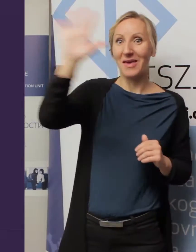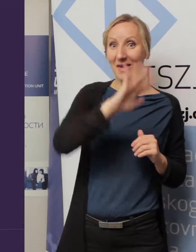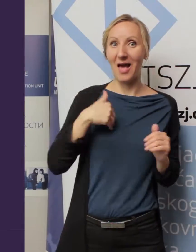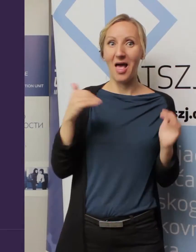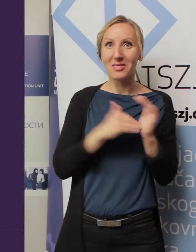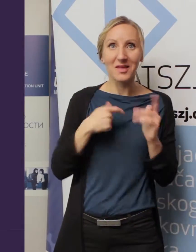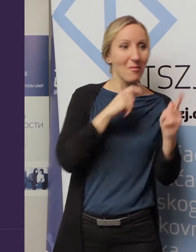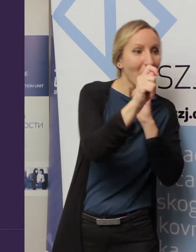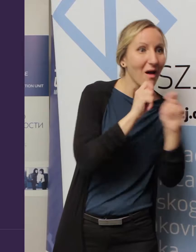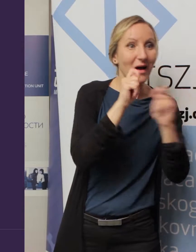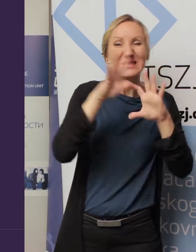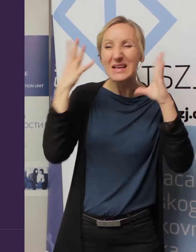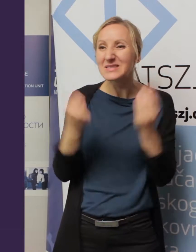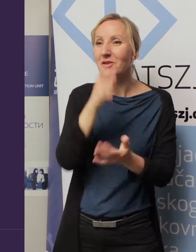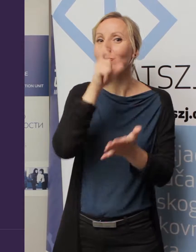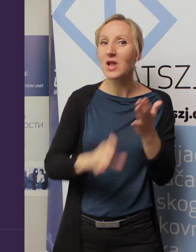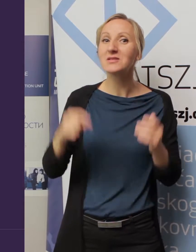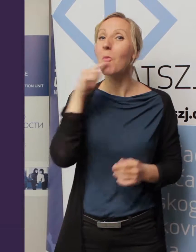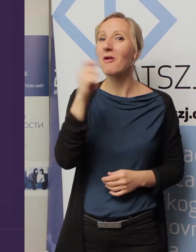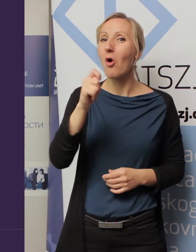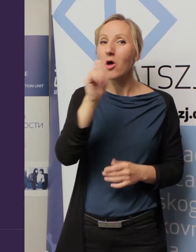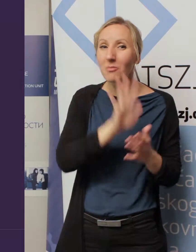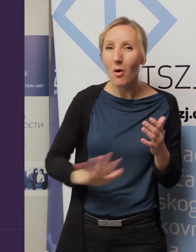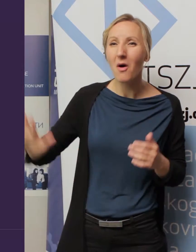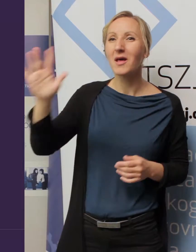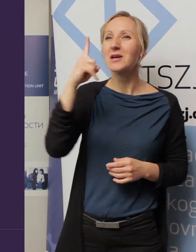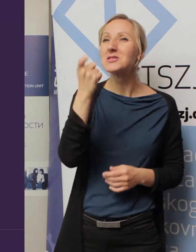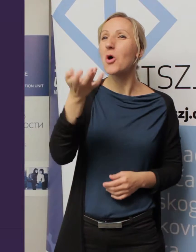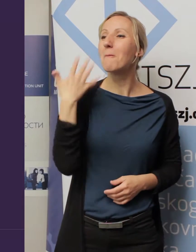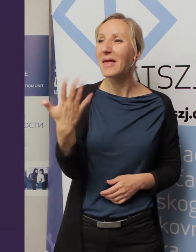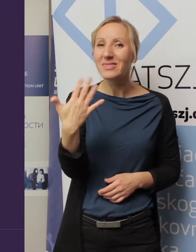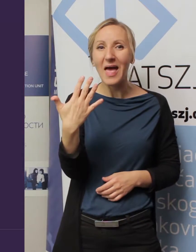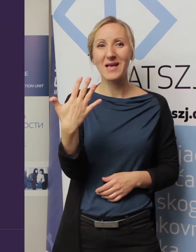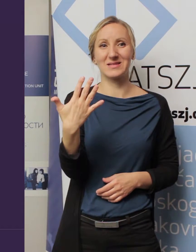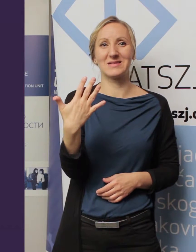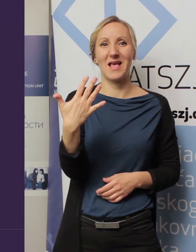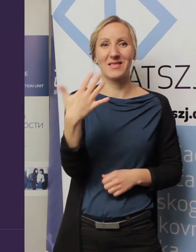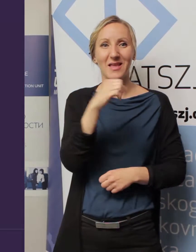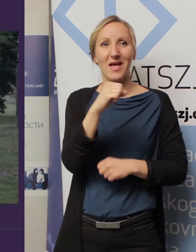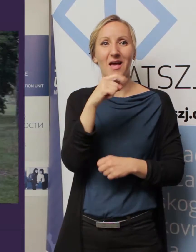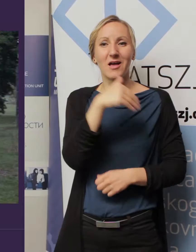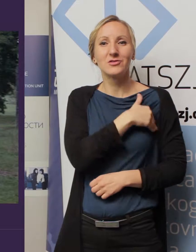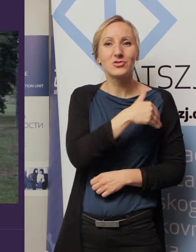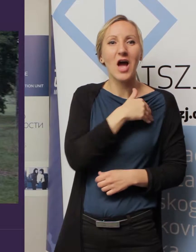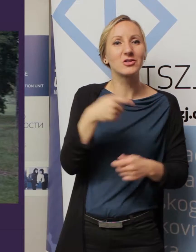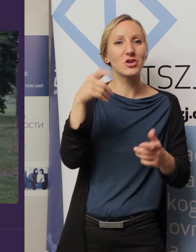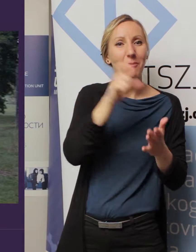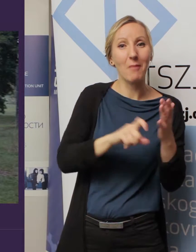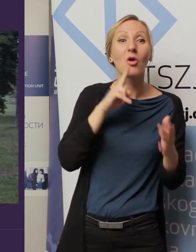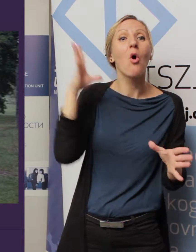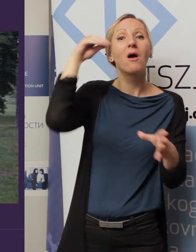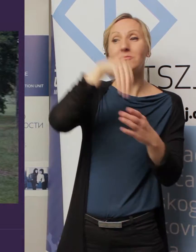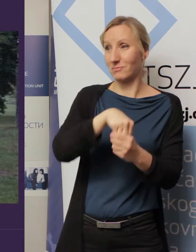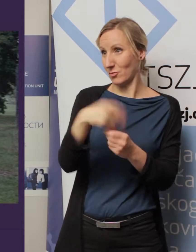brinem sa svim ostalim članovima i članicama upravnog odbora o 150 učeničkih parlamenta koji su članovi i